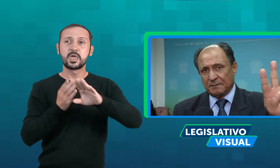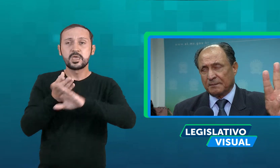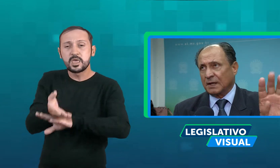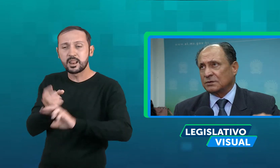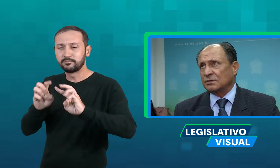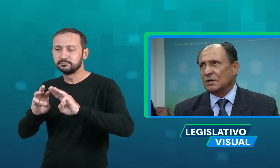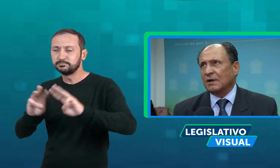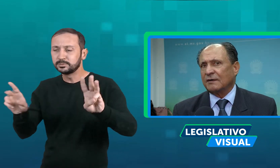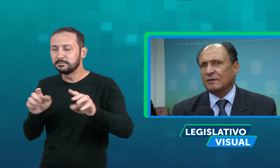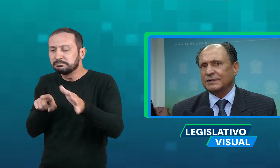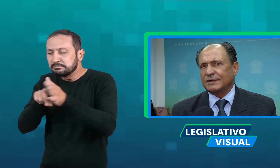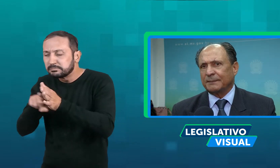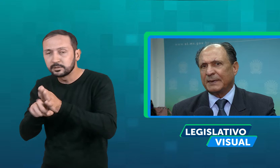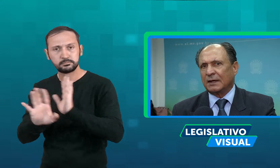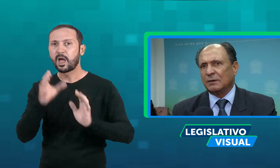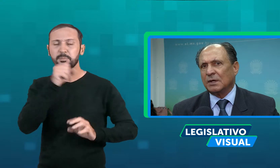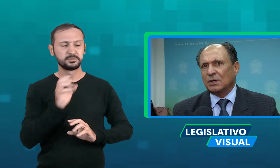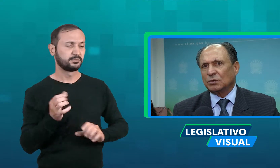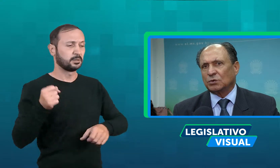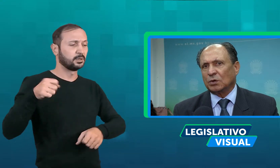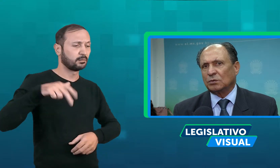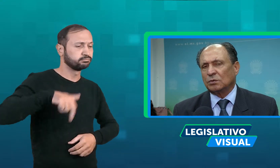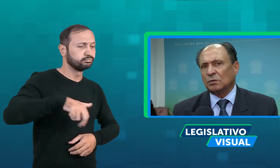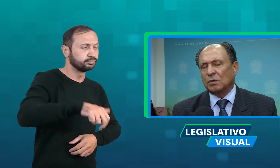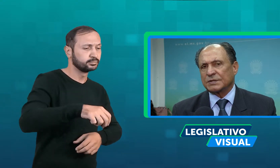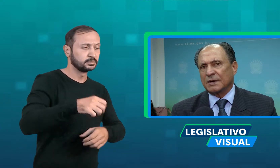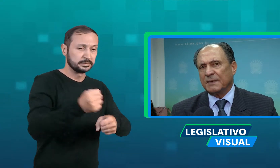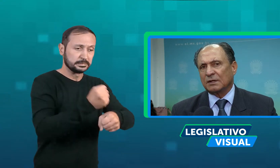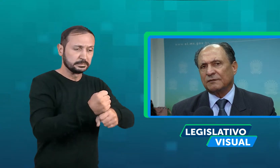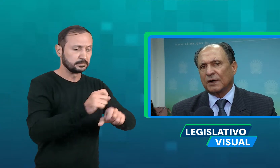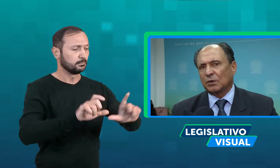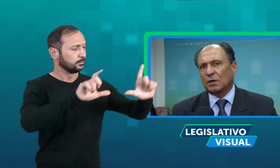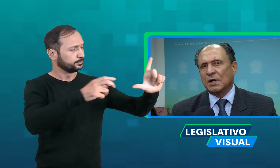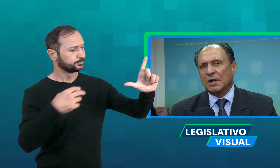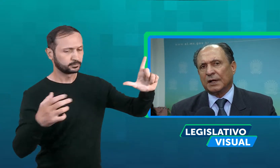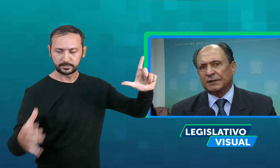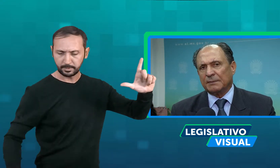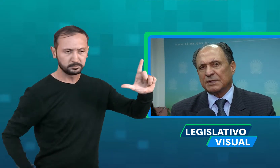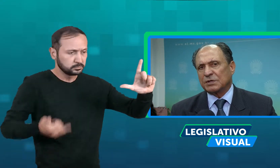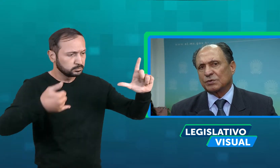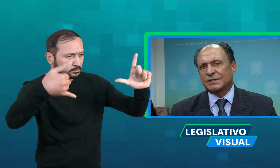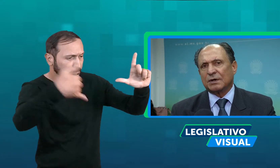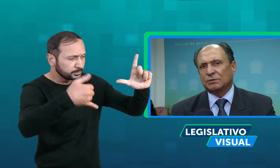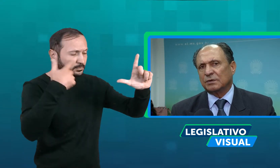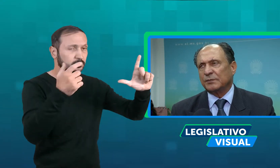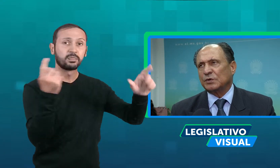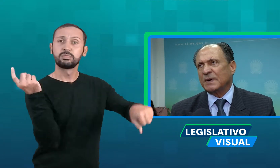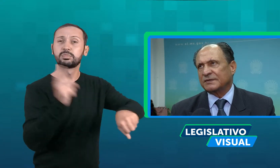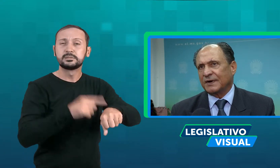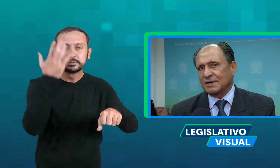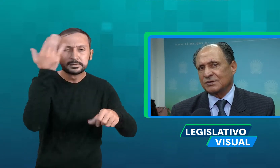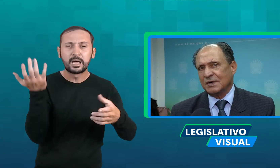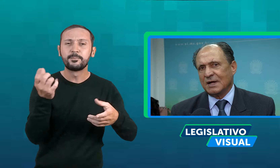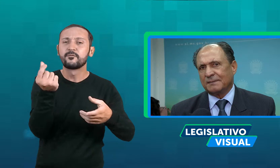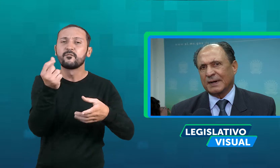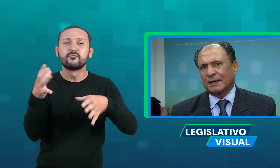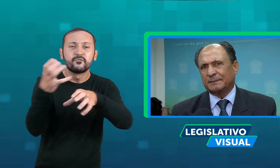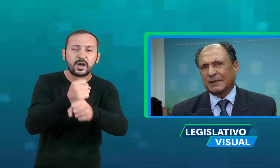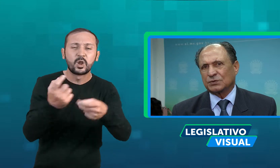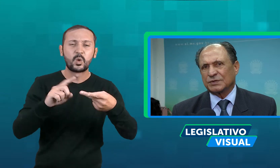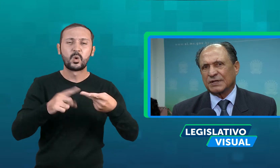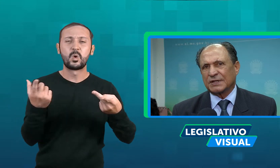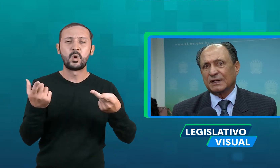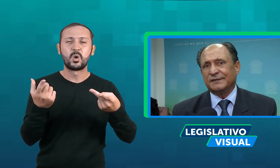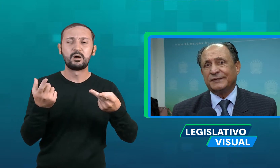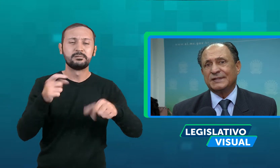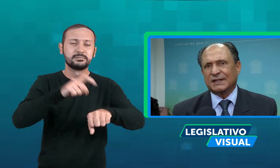chega, bate seu celular, você já pega todo o orçamento, o valor, tempo de execução, tudo é muito mais fácil para